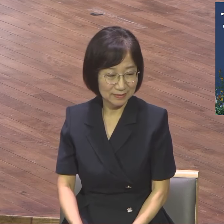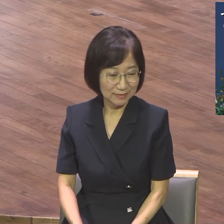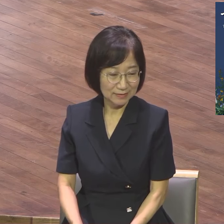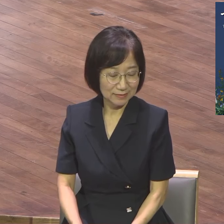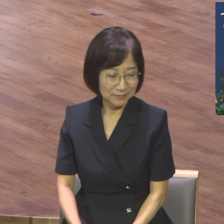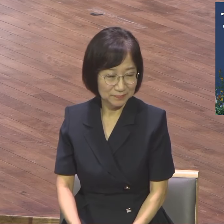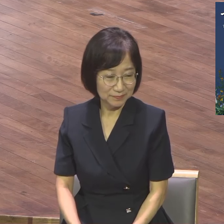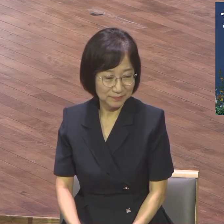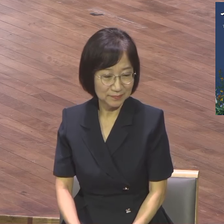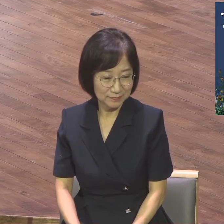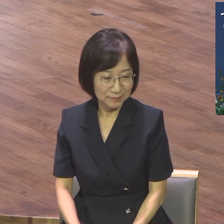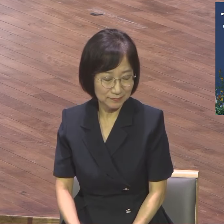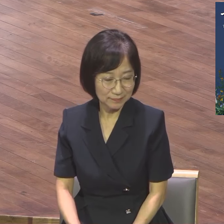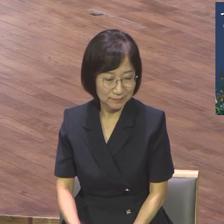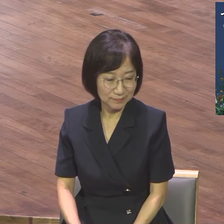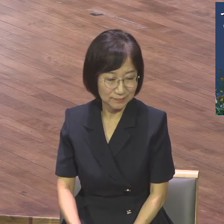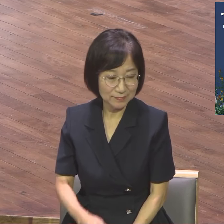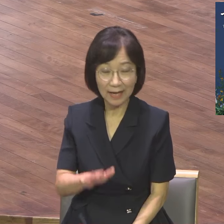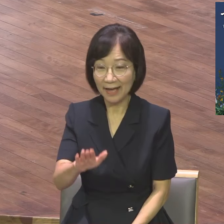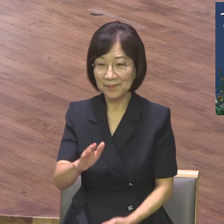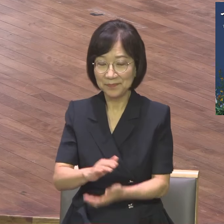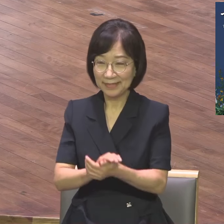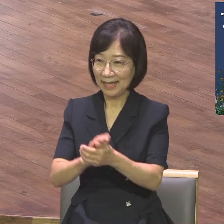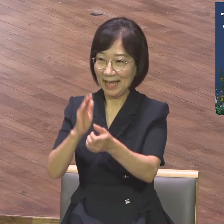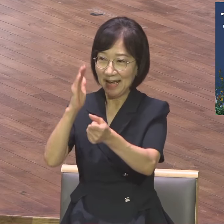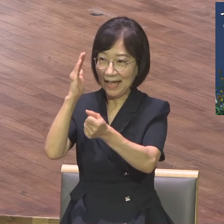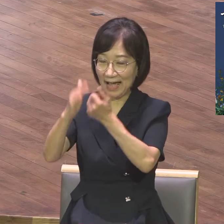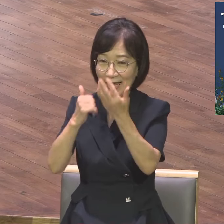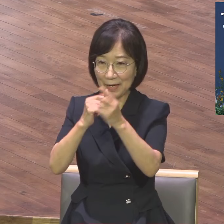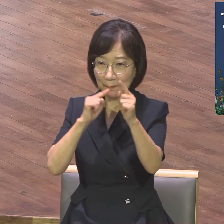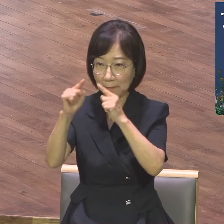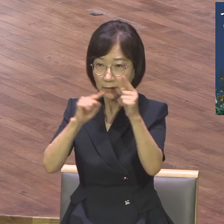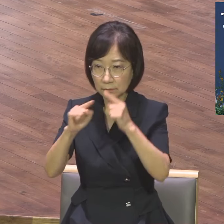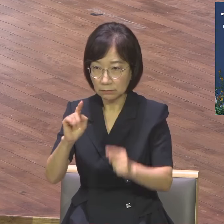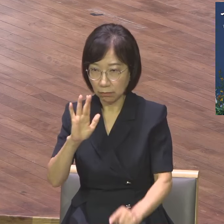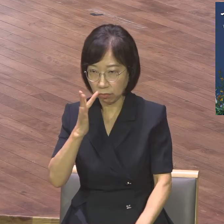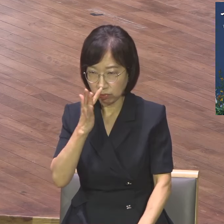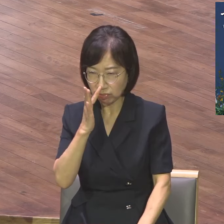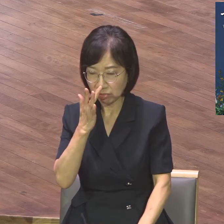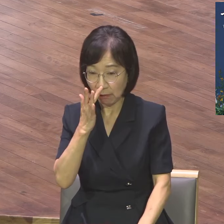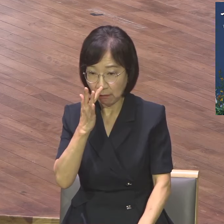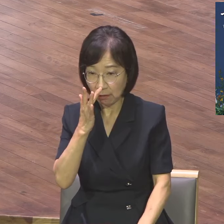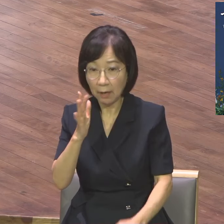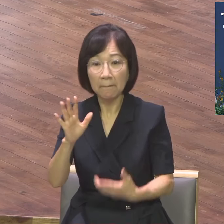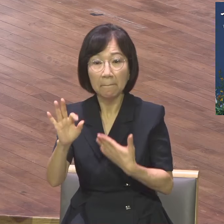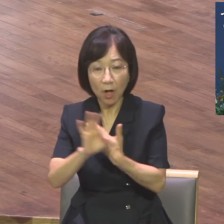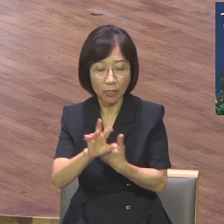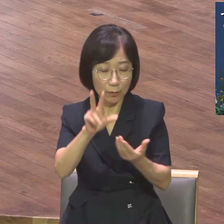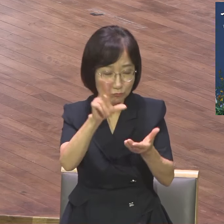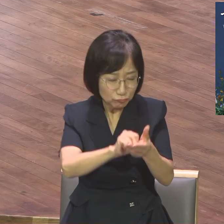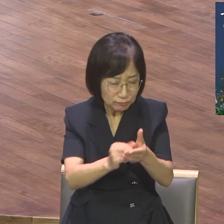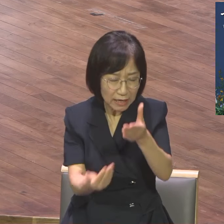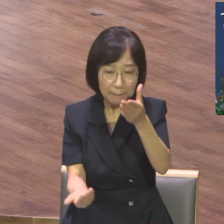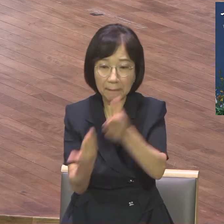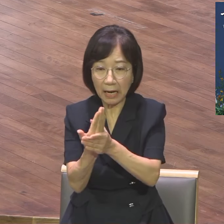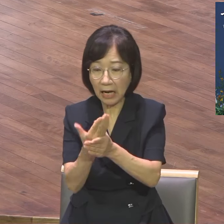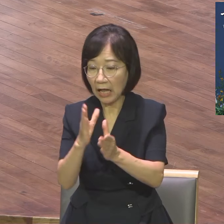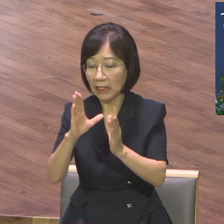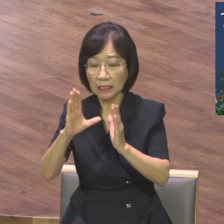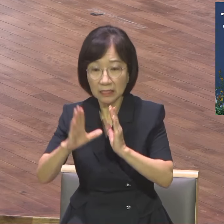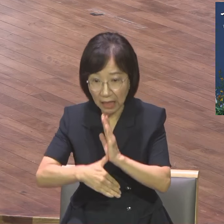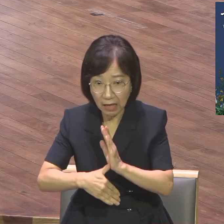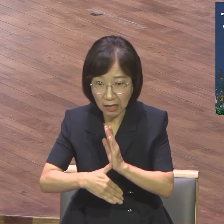하나님의 말씀을요 올바로 깨닫지 못하고 있기 때문에 문제와 사건 앞에